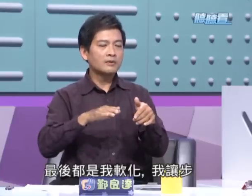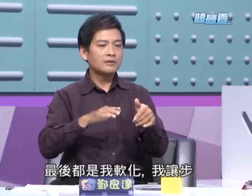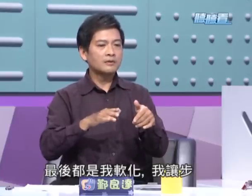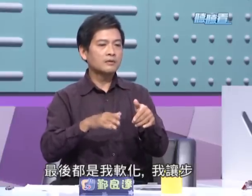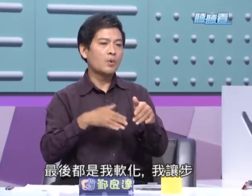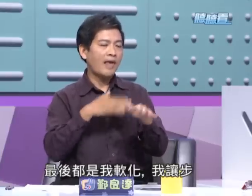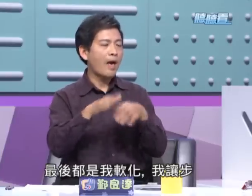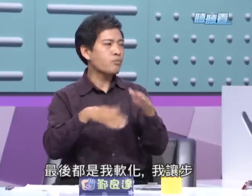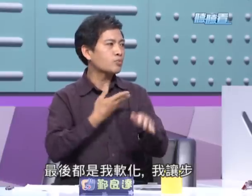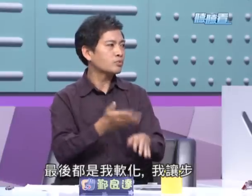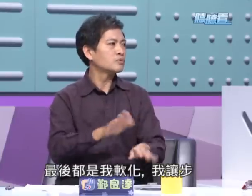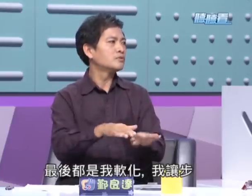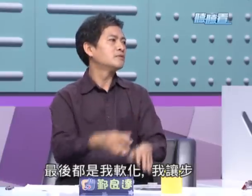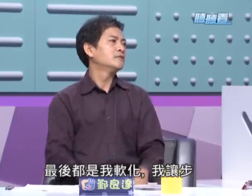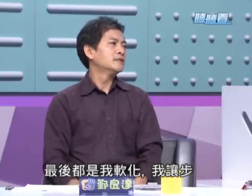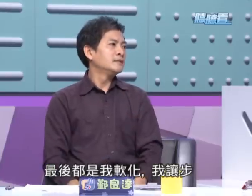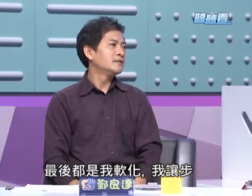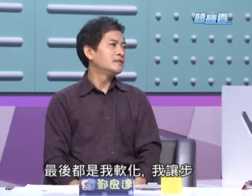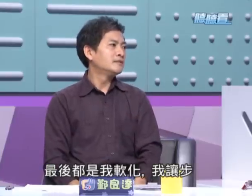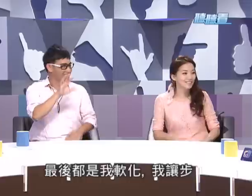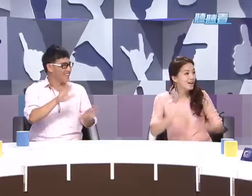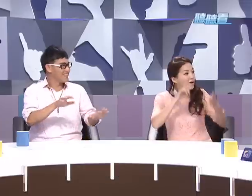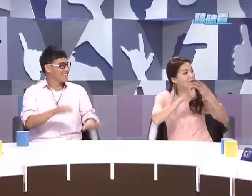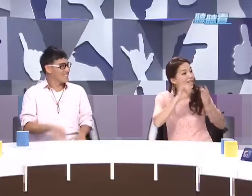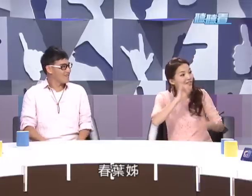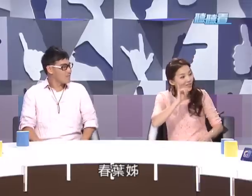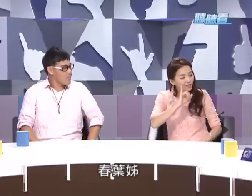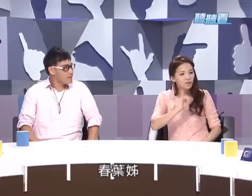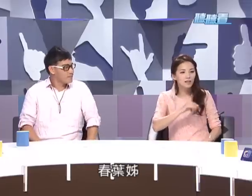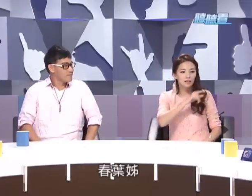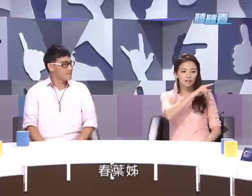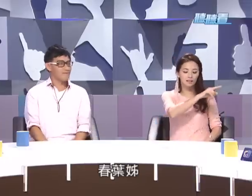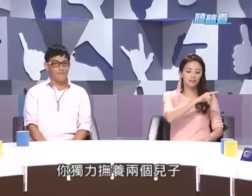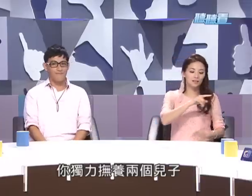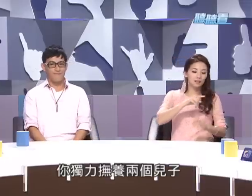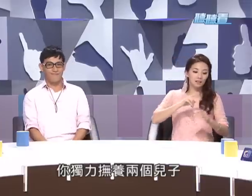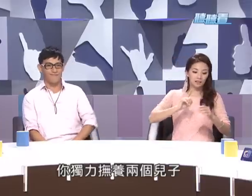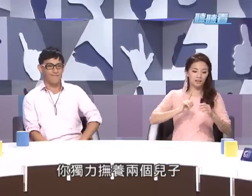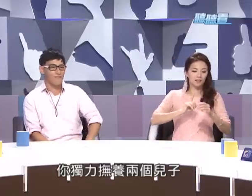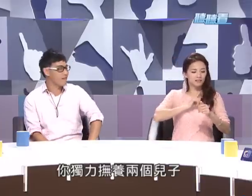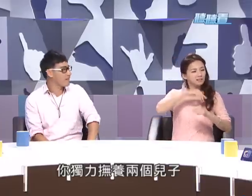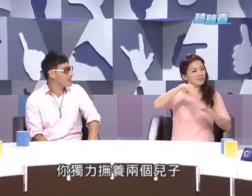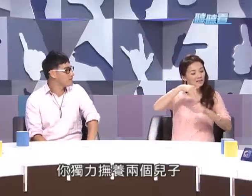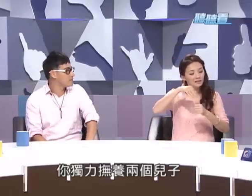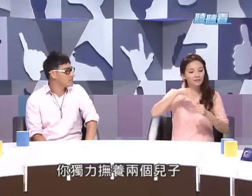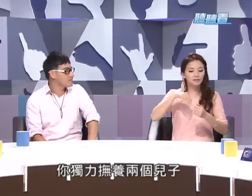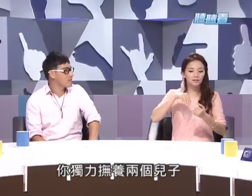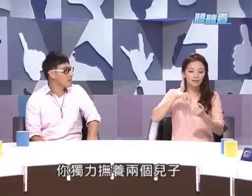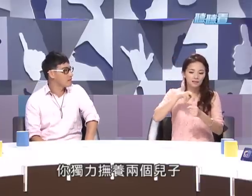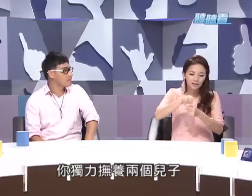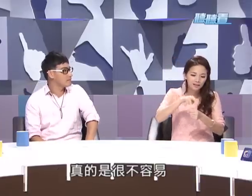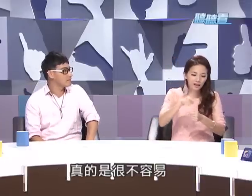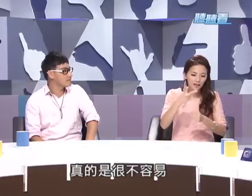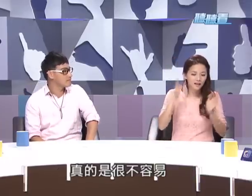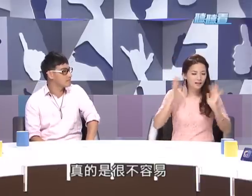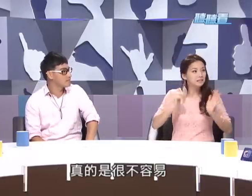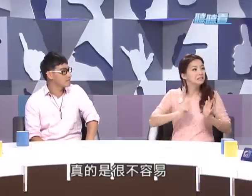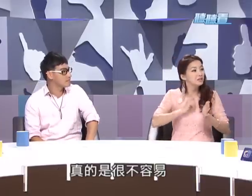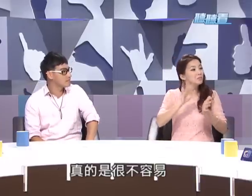后都是我软化，我让步。 春叶姐，你独立抚养两个儿子真的是很不容